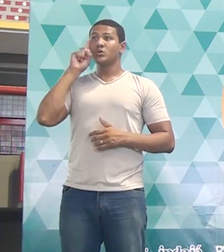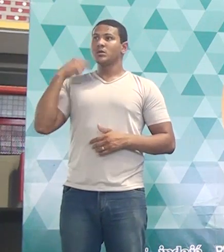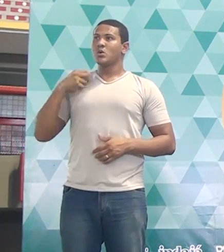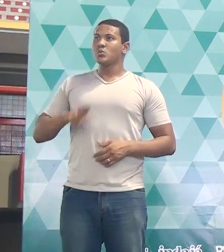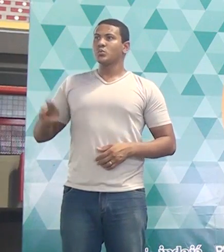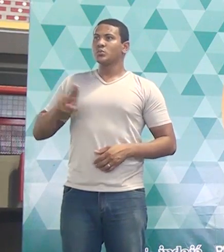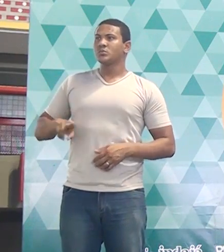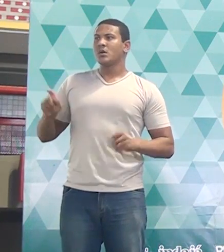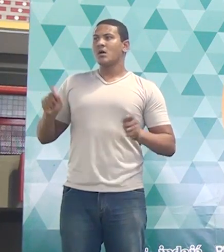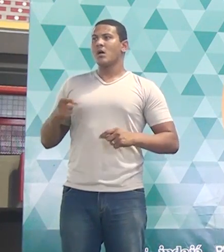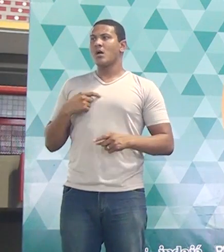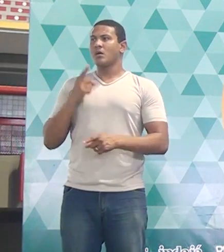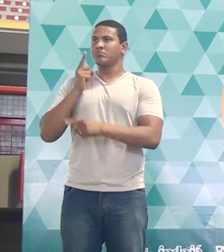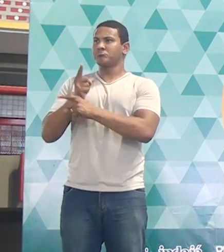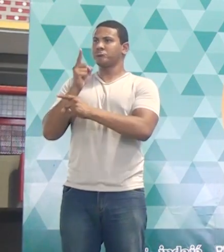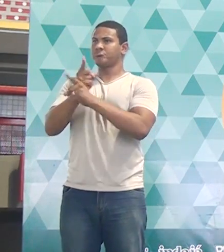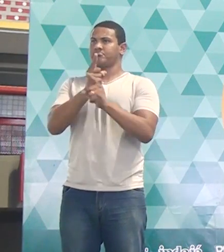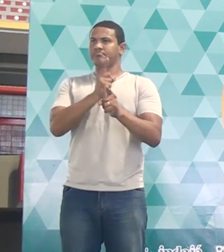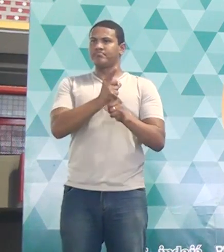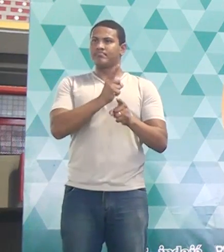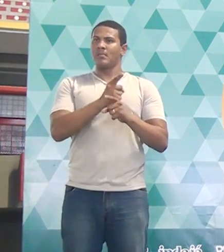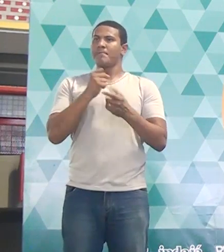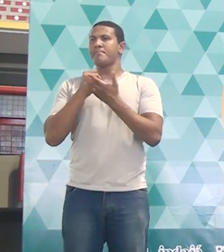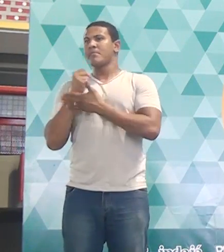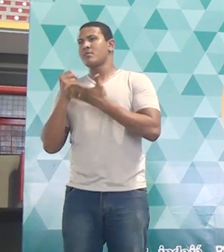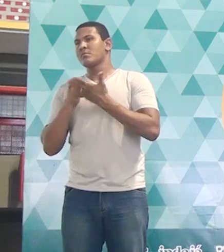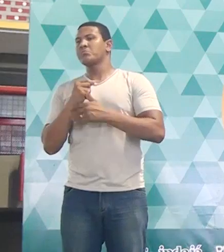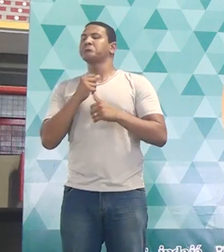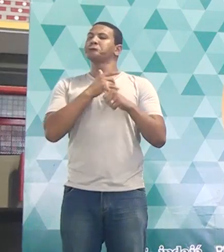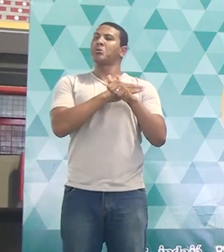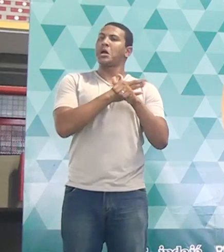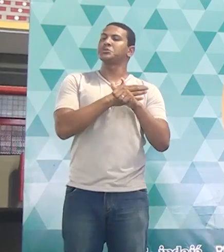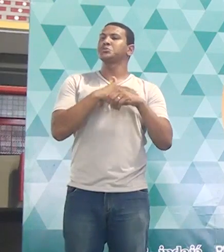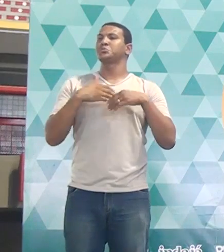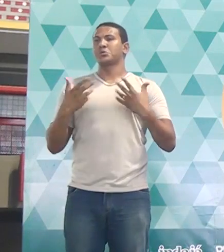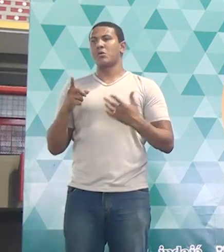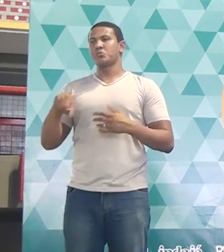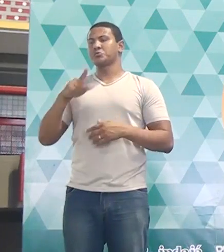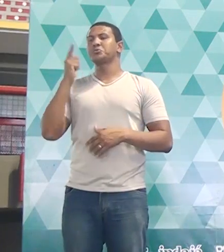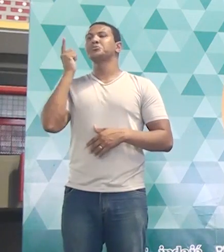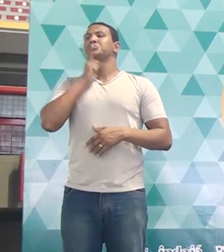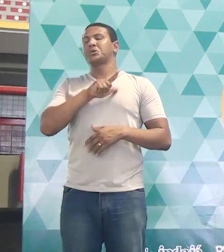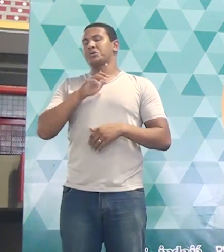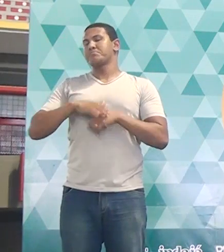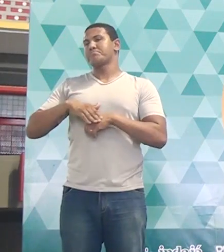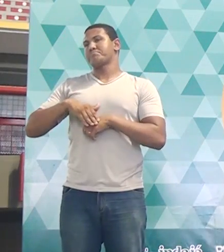você soubesse classificá-los como ácidos ou básicos. Se você conseguir isso, você trabalha menos.